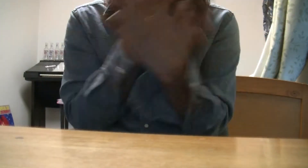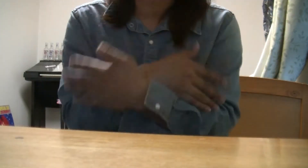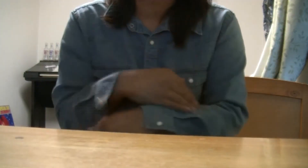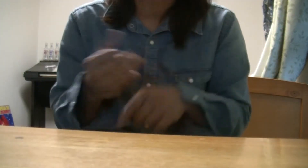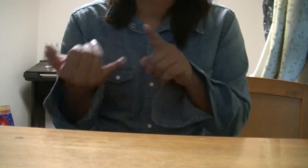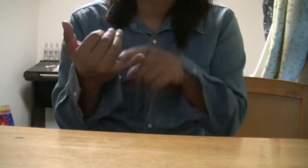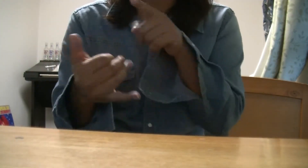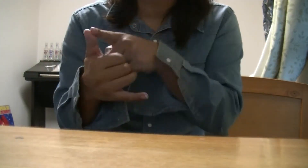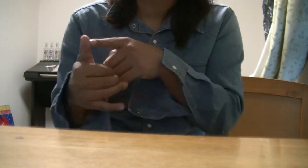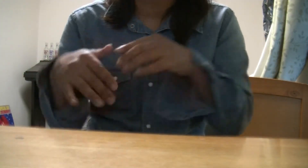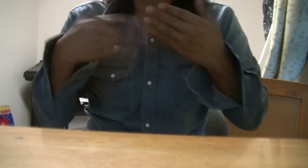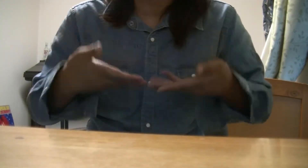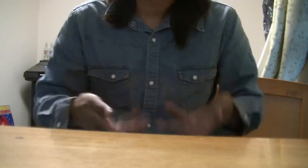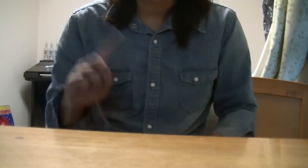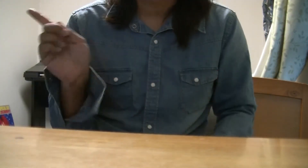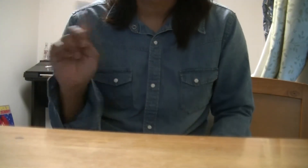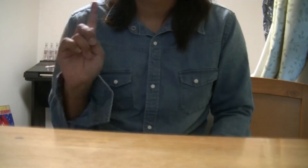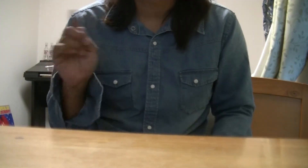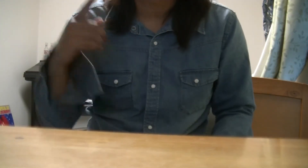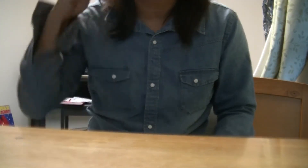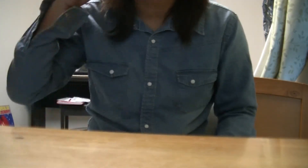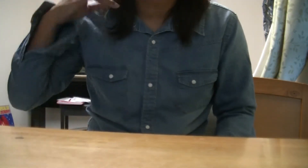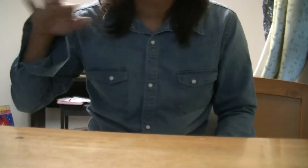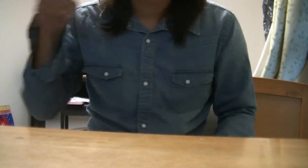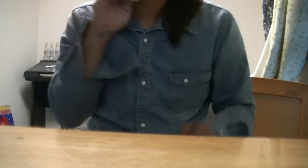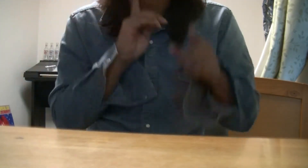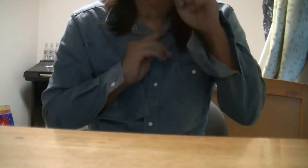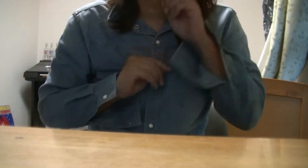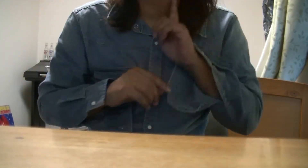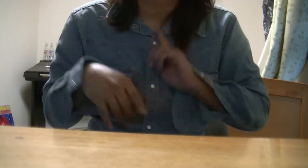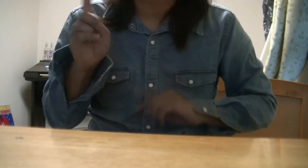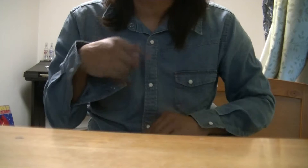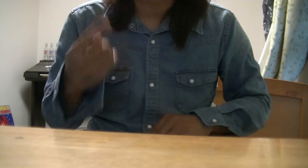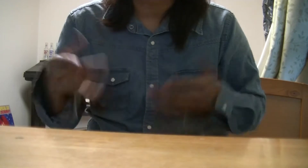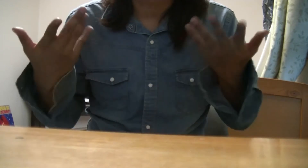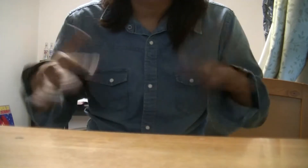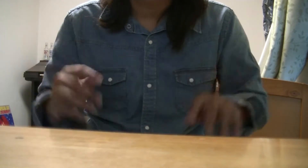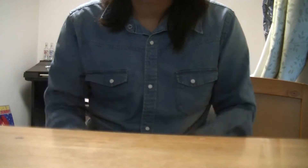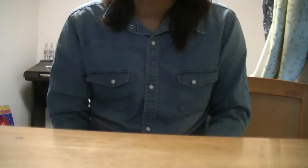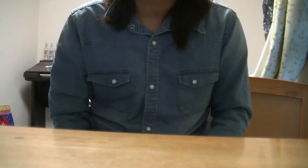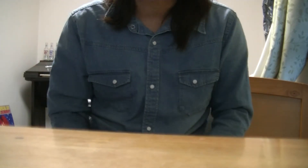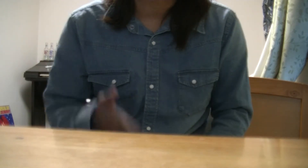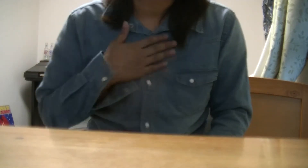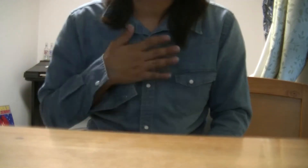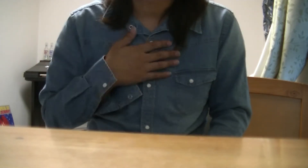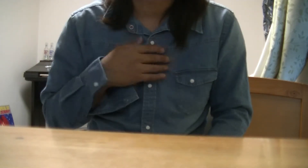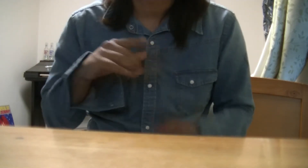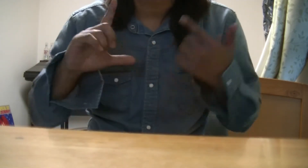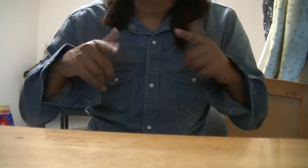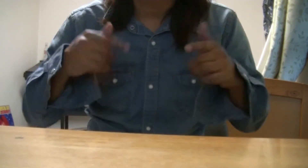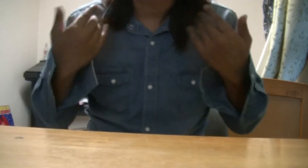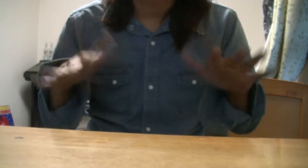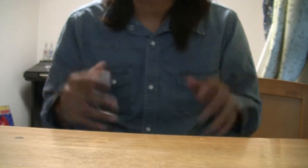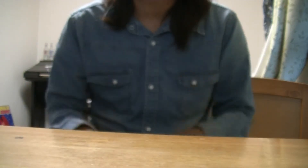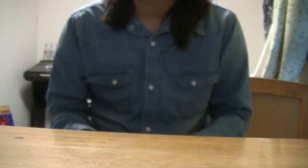生まれた時どんな感情だったらということを想像して涙が出てくるようじゃないと人間じゃないとも言われています。あ、これ僕の言葉じゃないです。そういうお勉強会があります